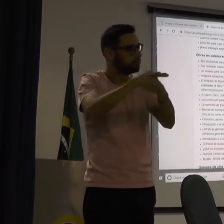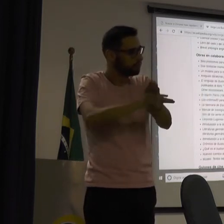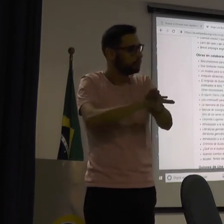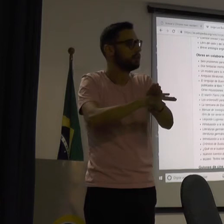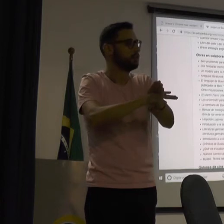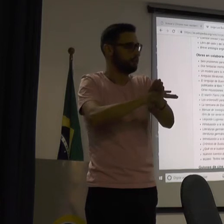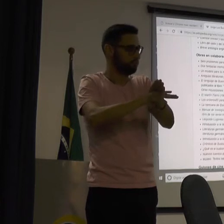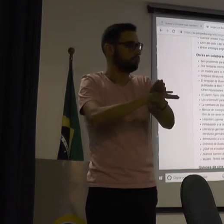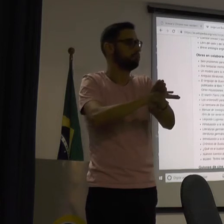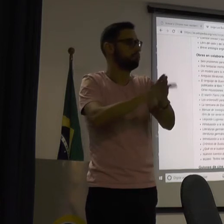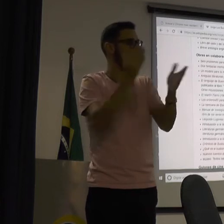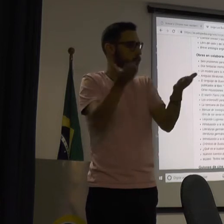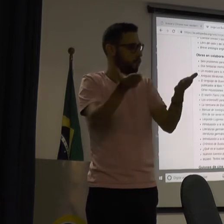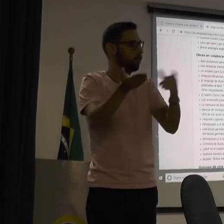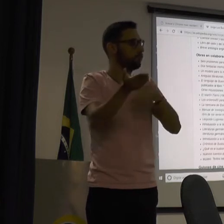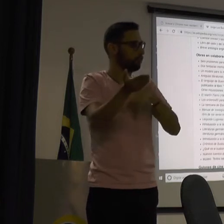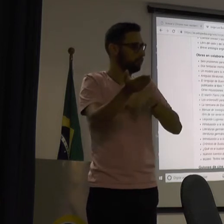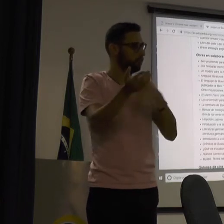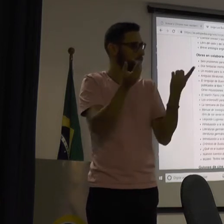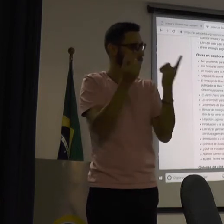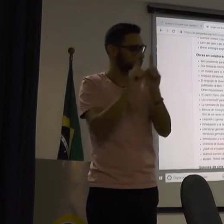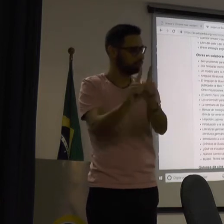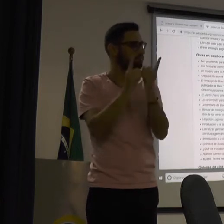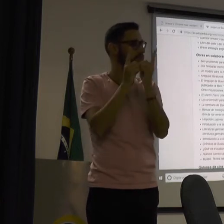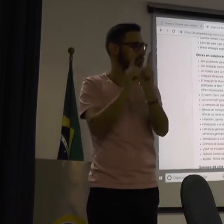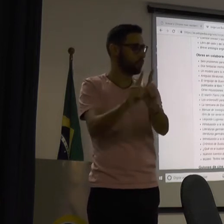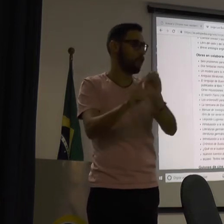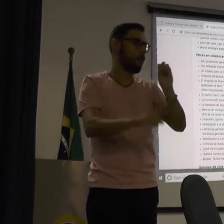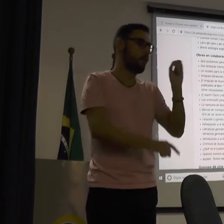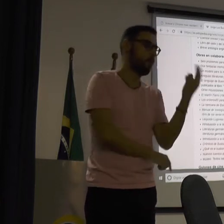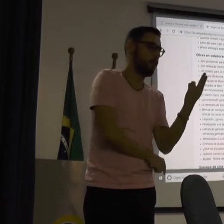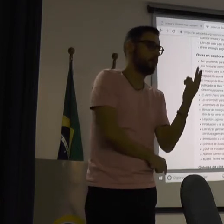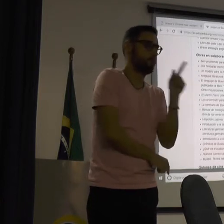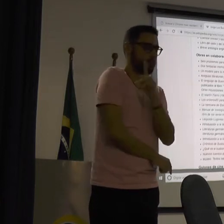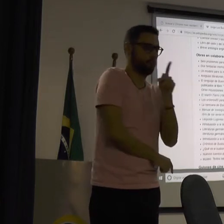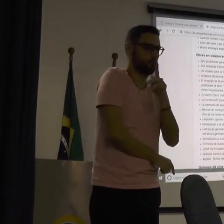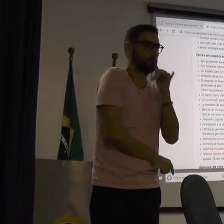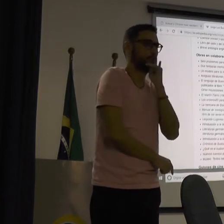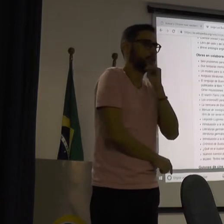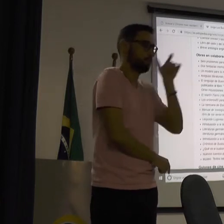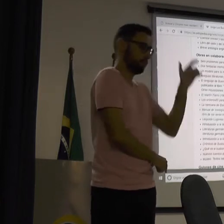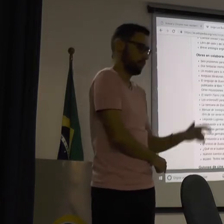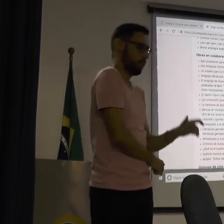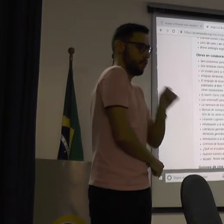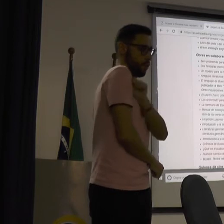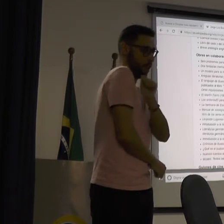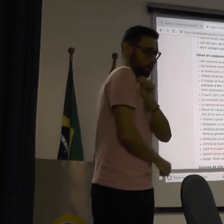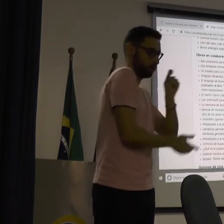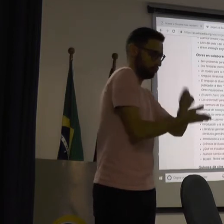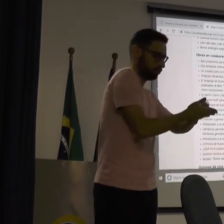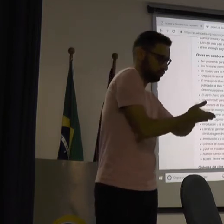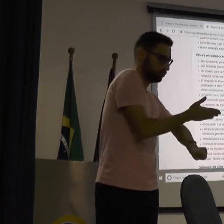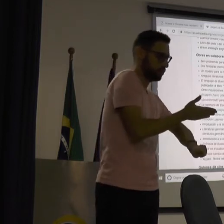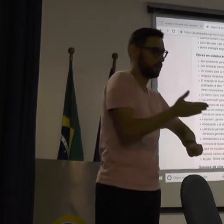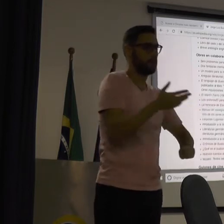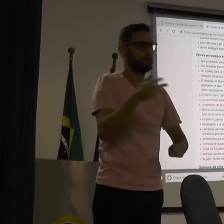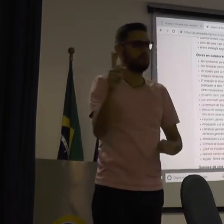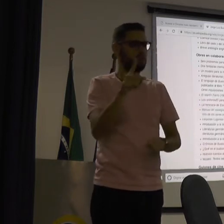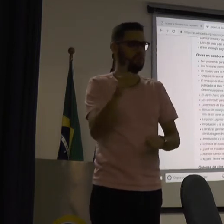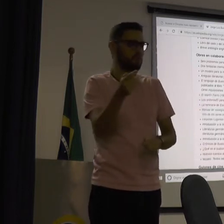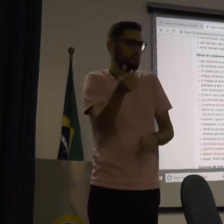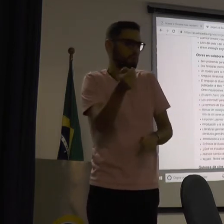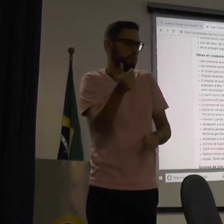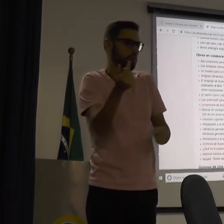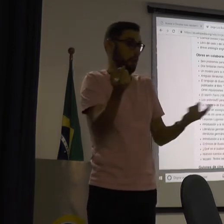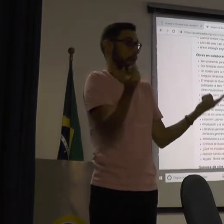e não, ou às vezes o professor assinar o trabalho junto, que ele não fez nada, né, não, ou fez muito pouco, digamos só, ele